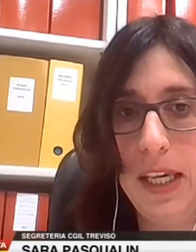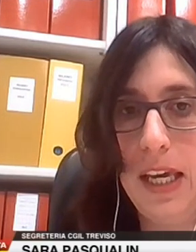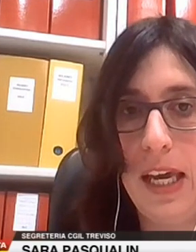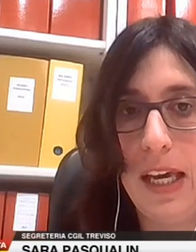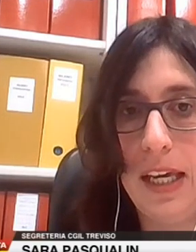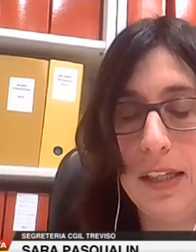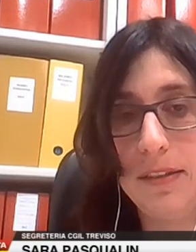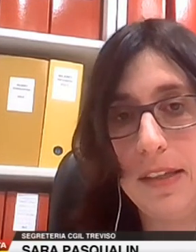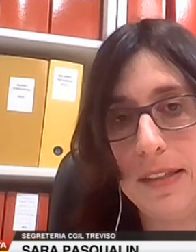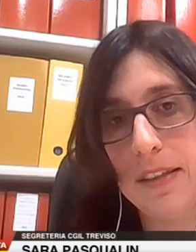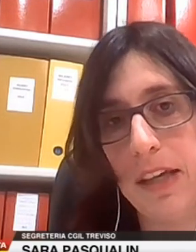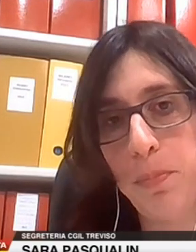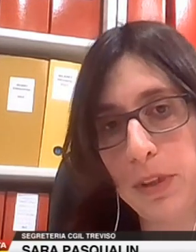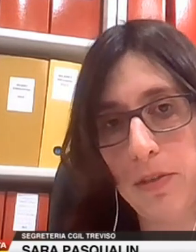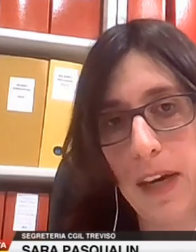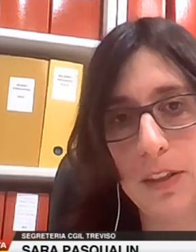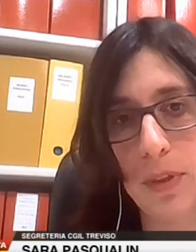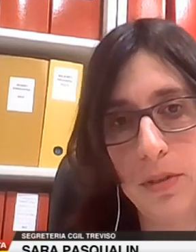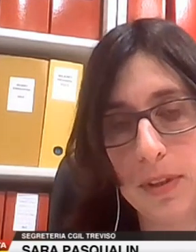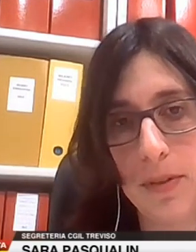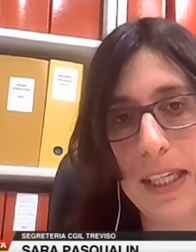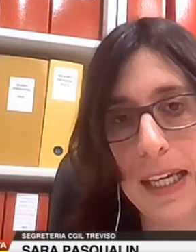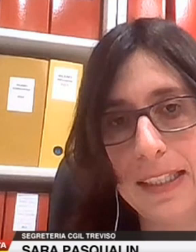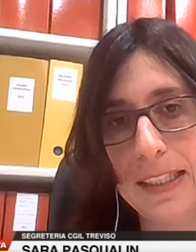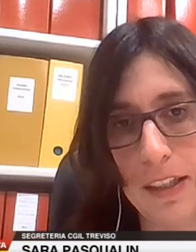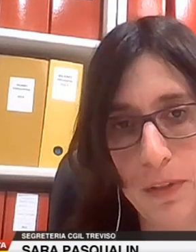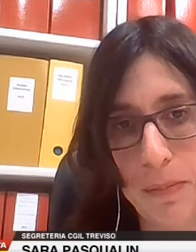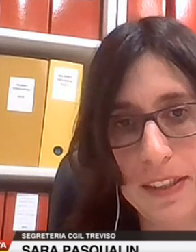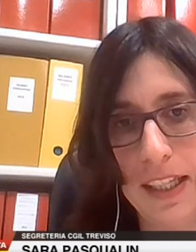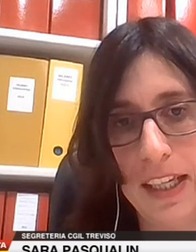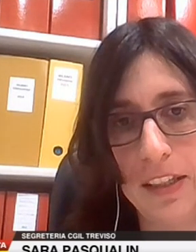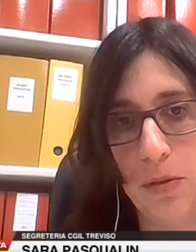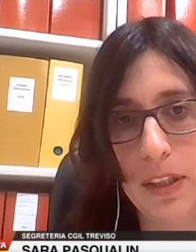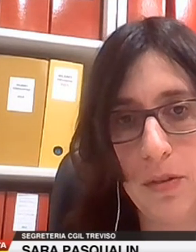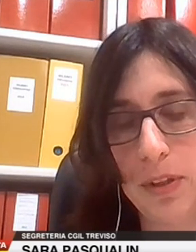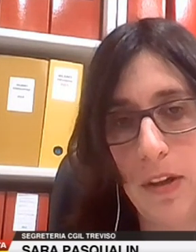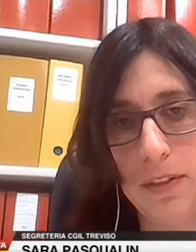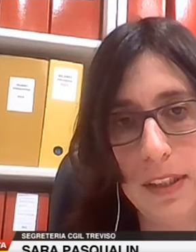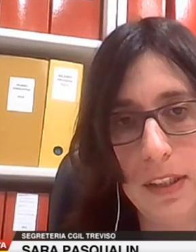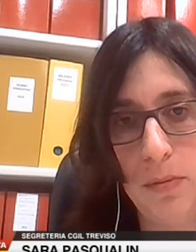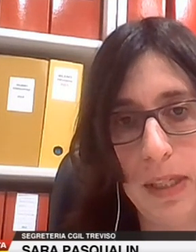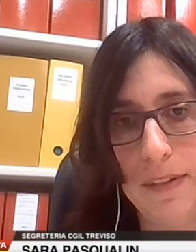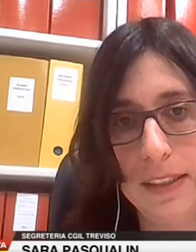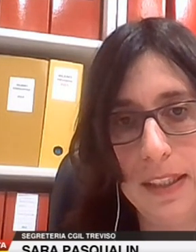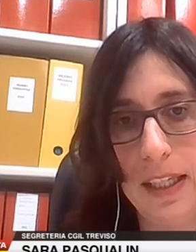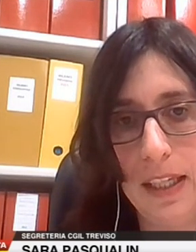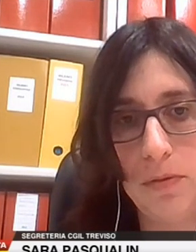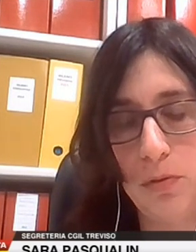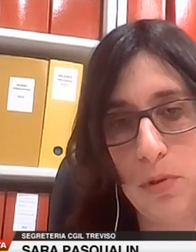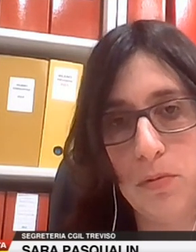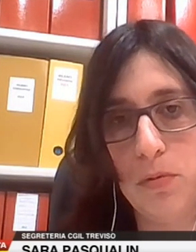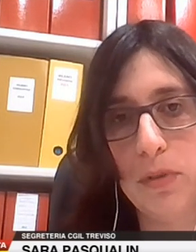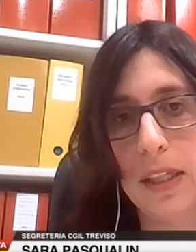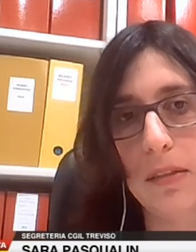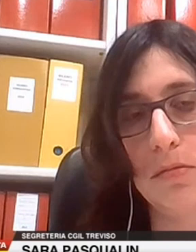settori stanno portando avanti una situazione che è iniziata ovviamente con il Covid nel 2020 e hanno